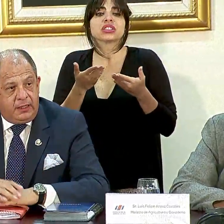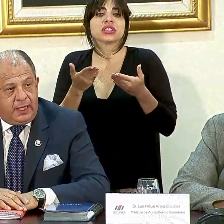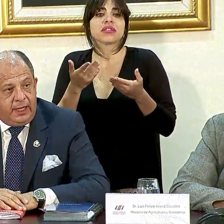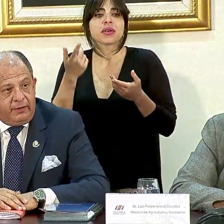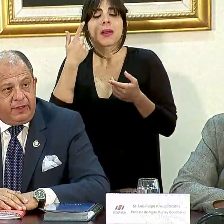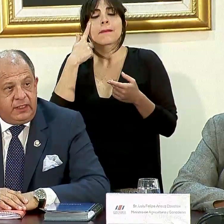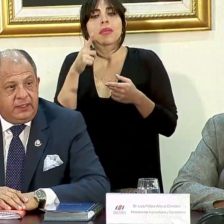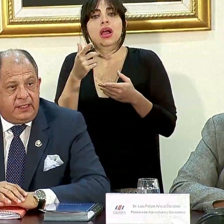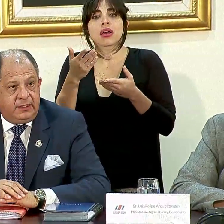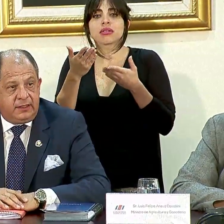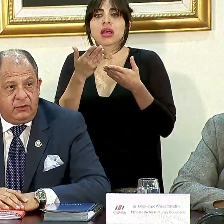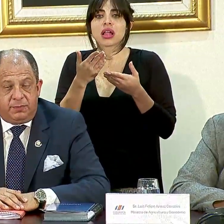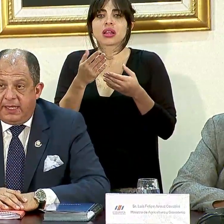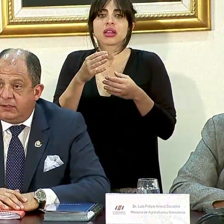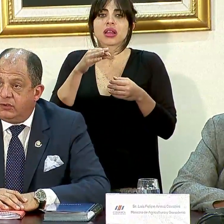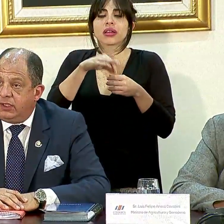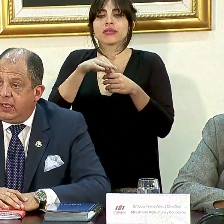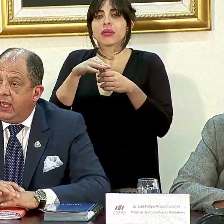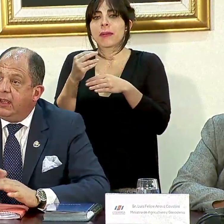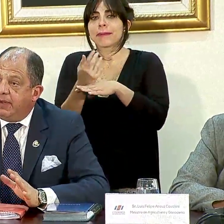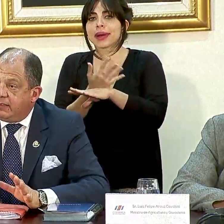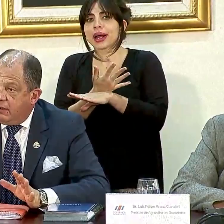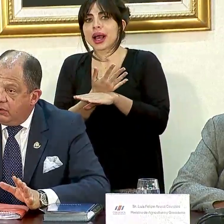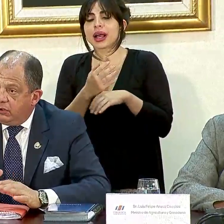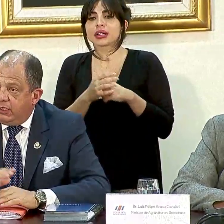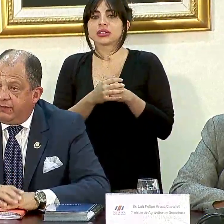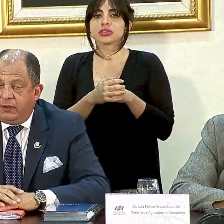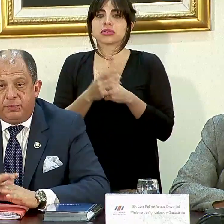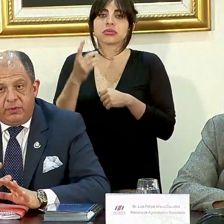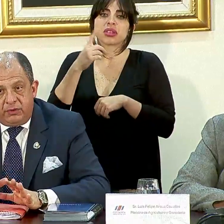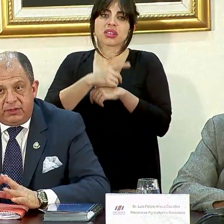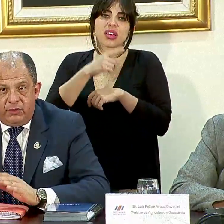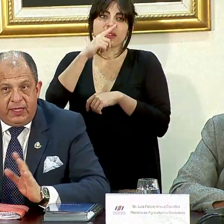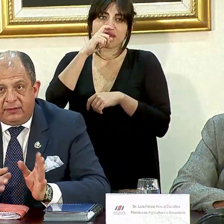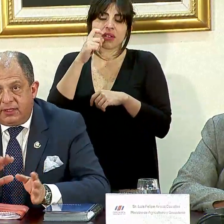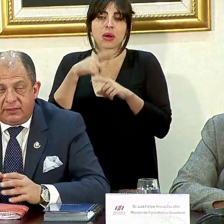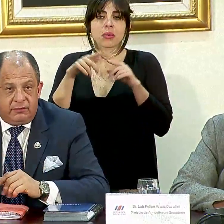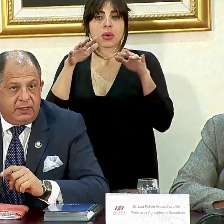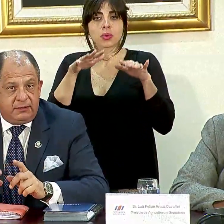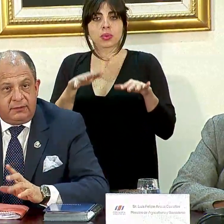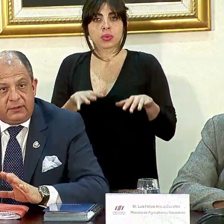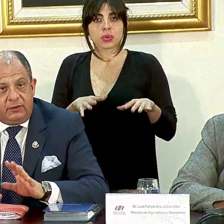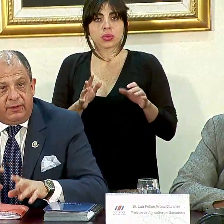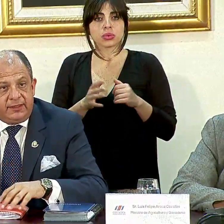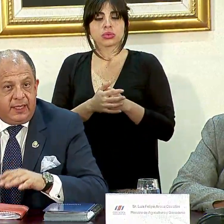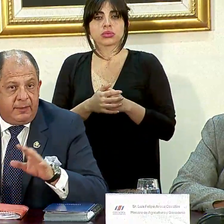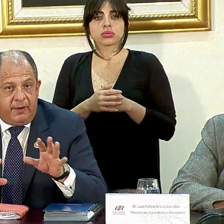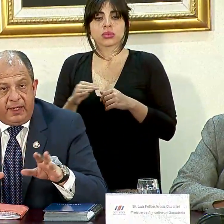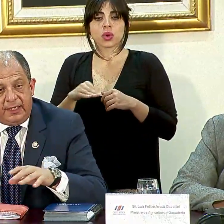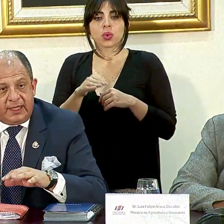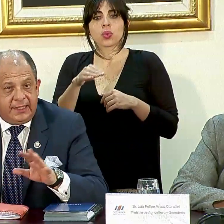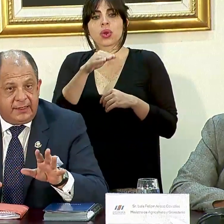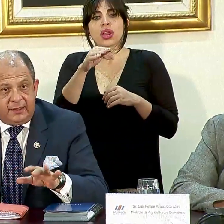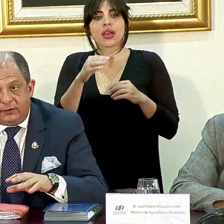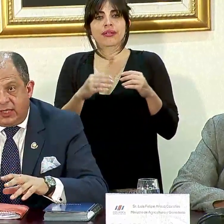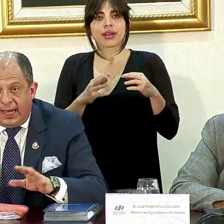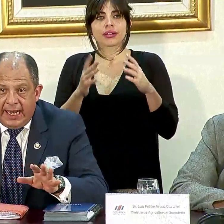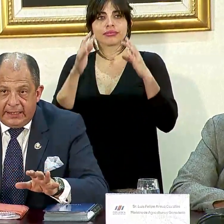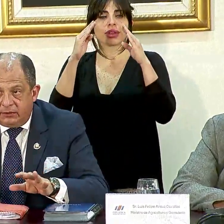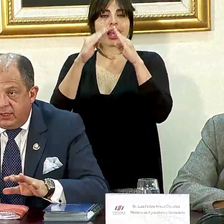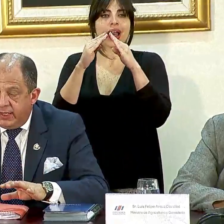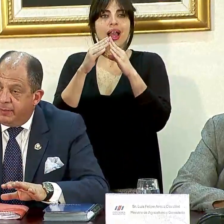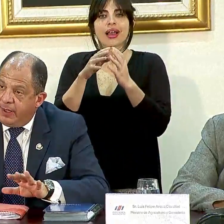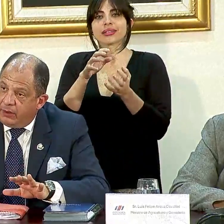para traer fertilizantes a los pastos y que pasaban unos días feos, pero sabían las culebras se caramaban en las casas y